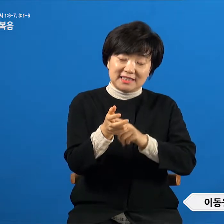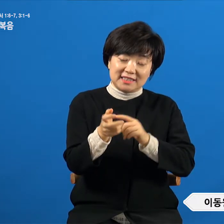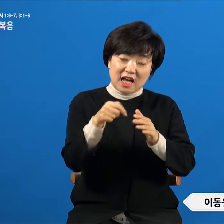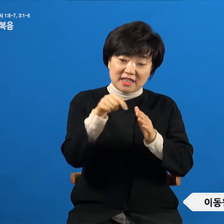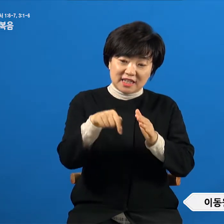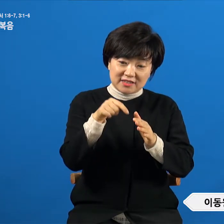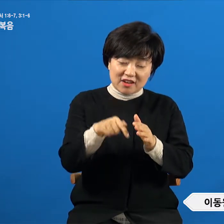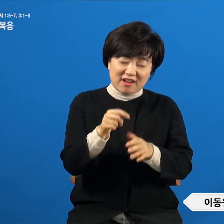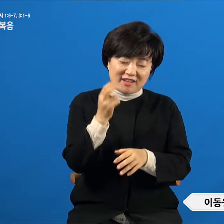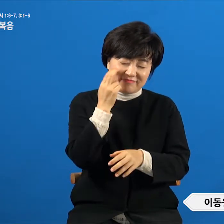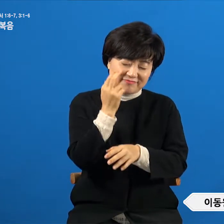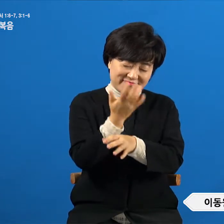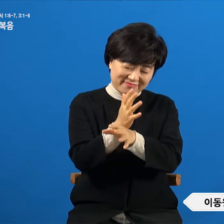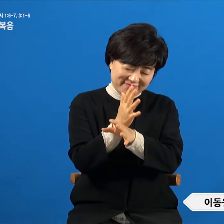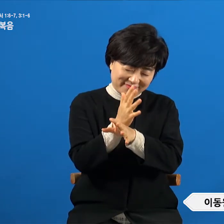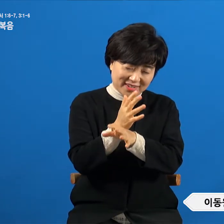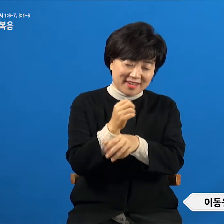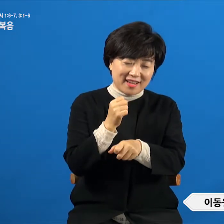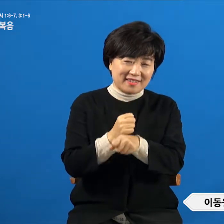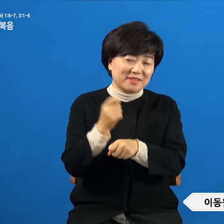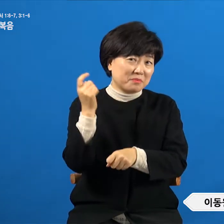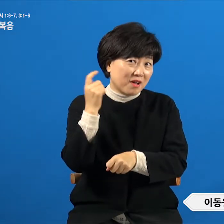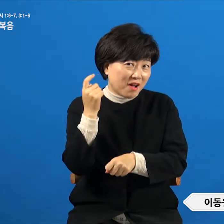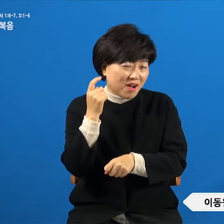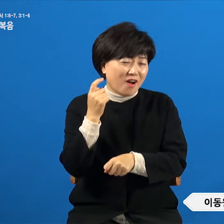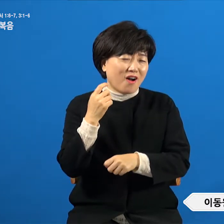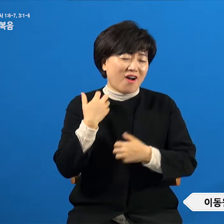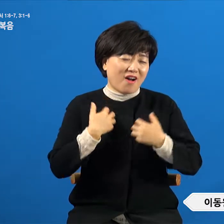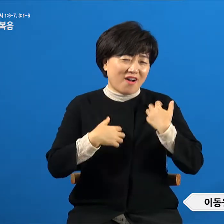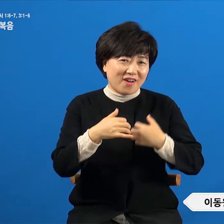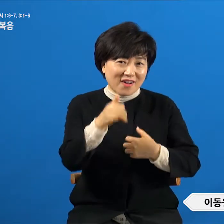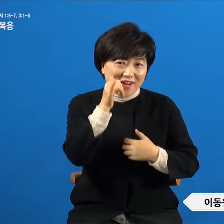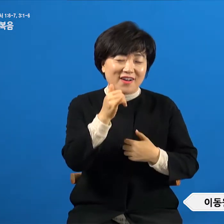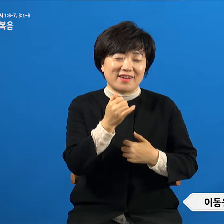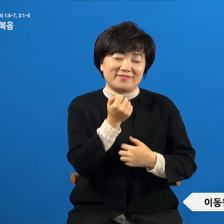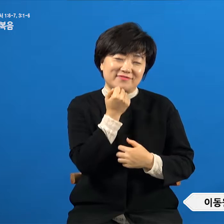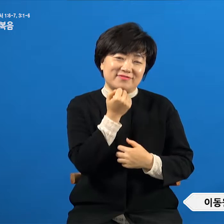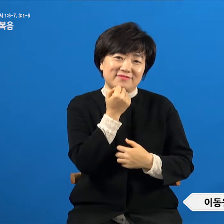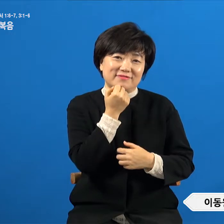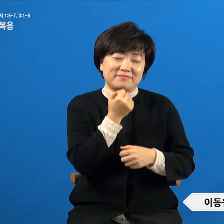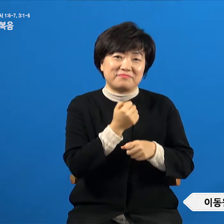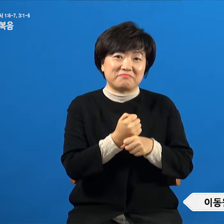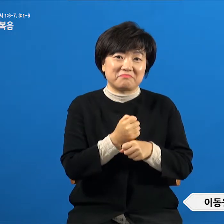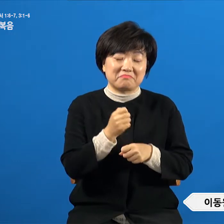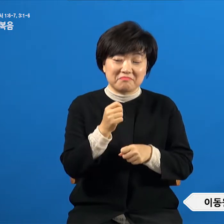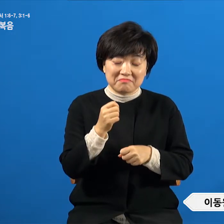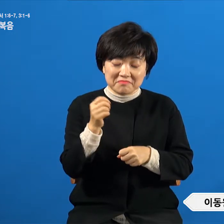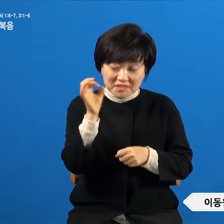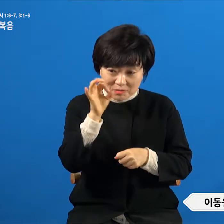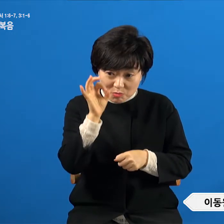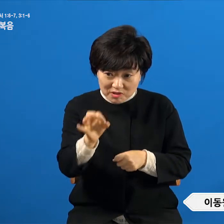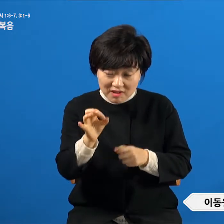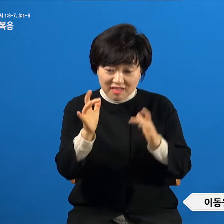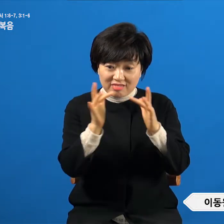유쾌하게 웃게 만들었습니다. 제가 찾아보니까 인터넷에 이미 이렇게 소개되고 있는 그런